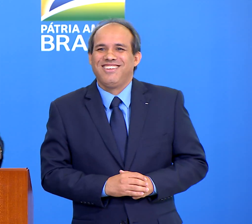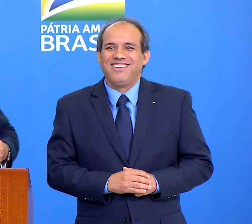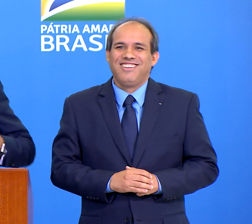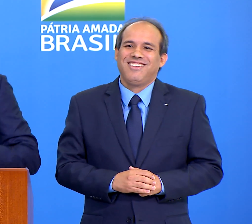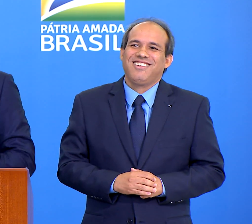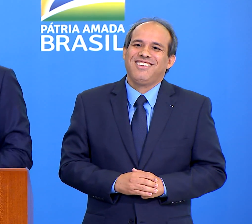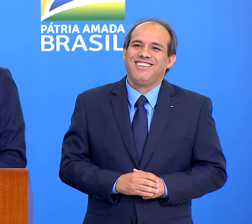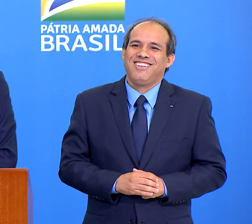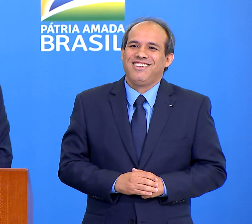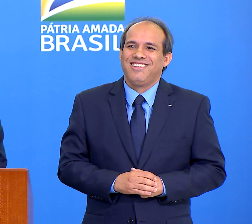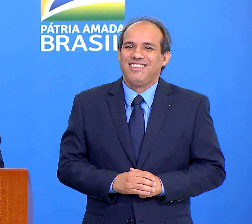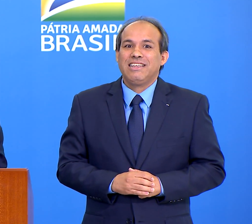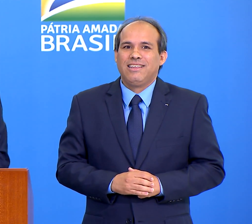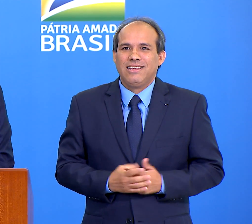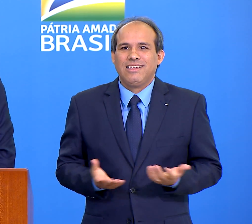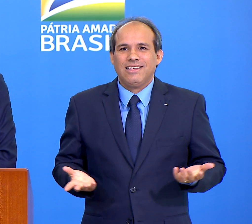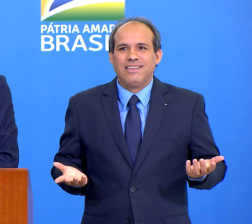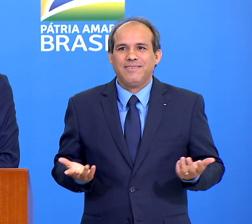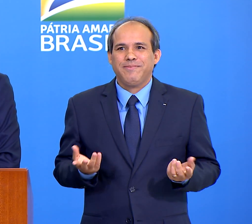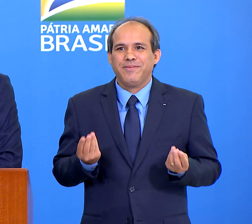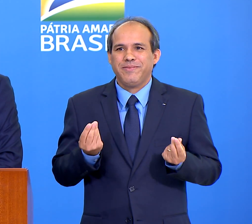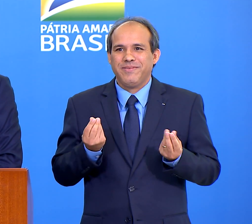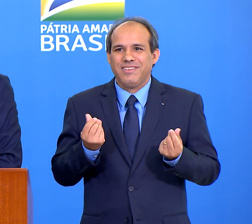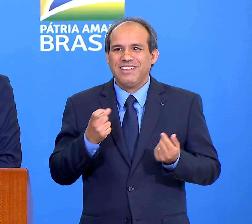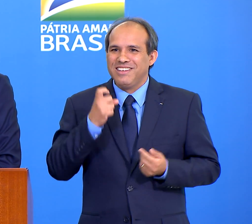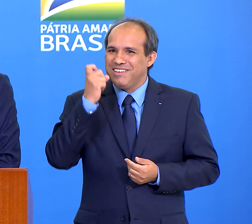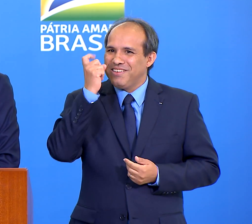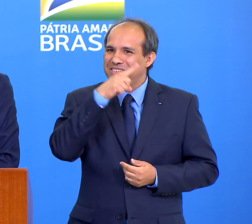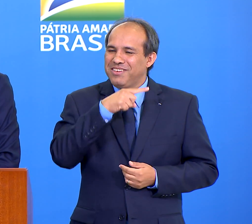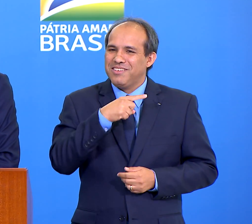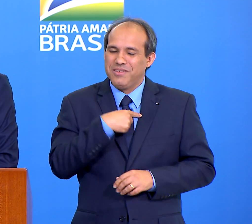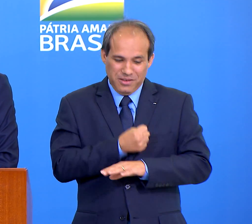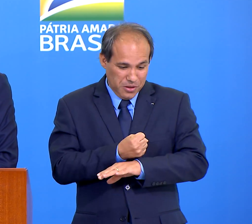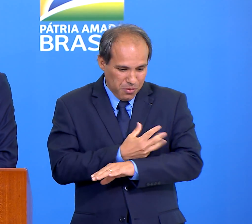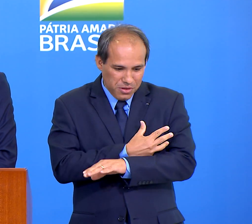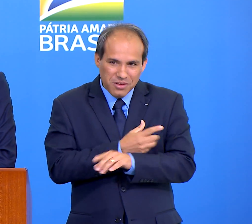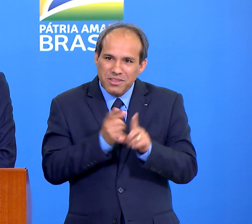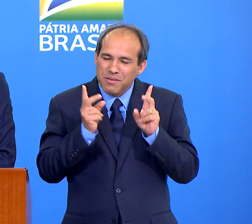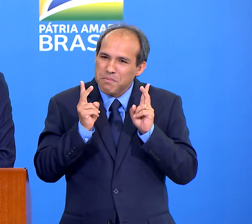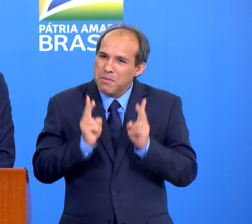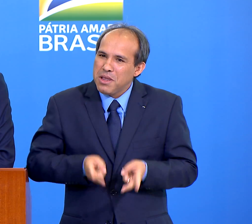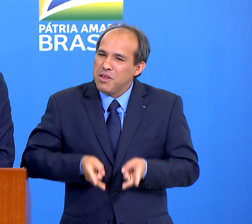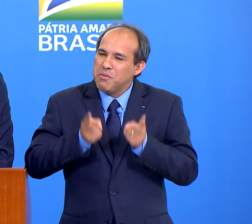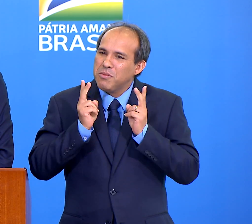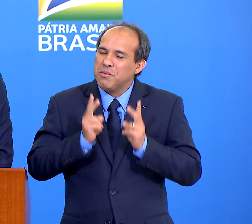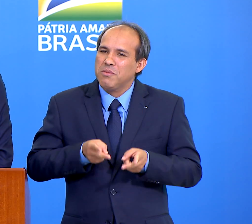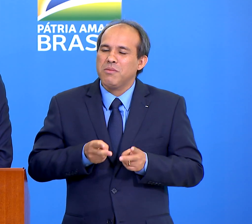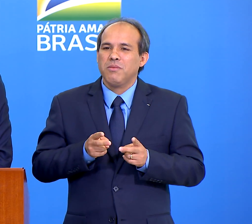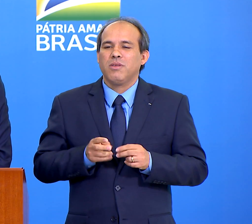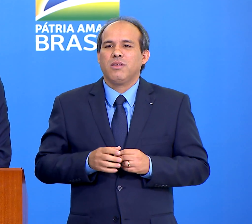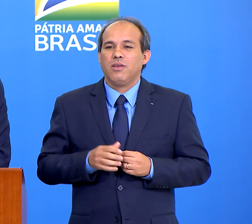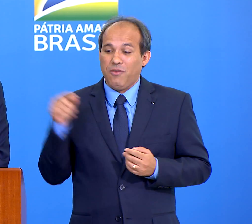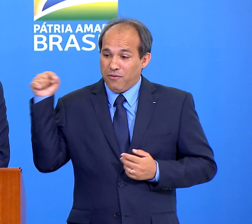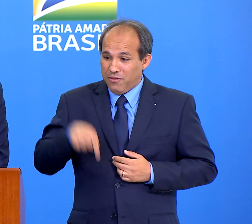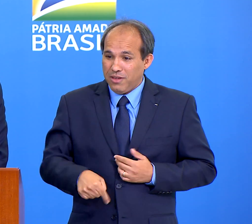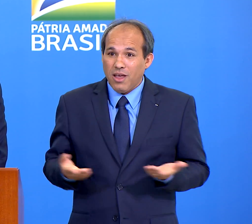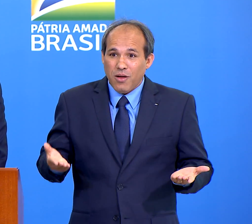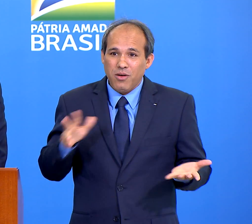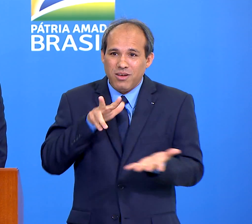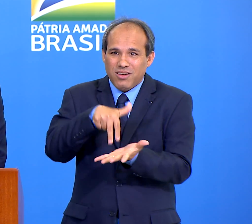e é muito difícil e muito emocionante ao mesmo tempo estar